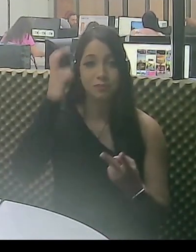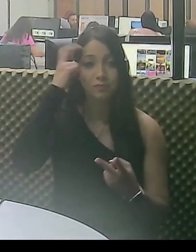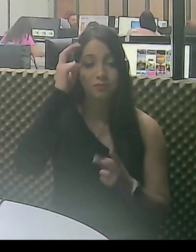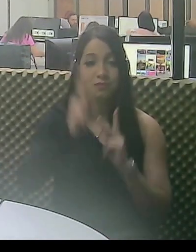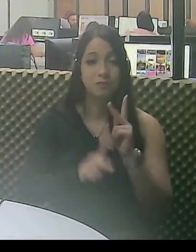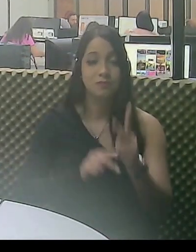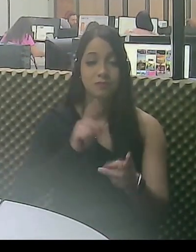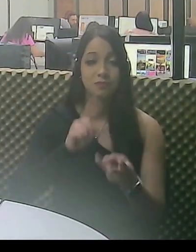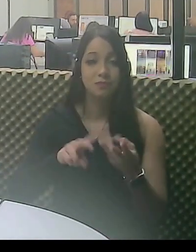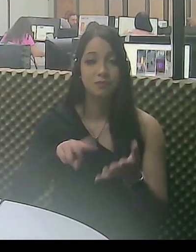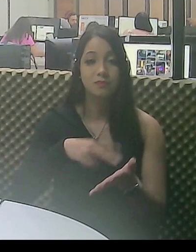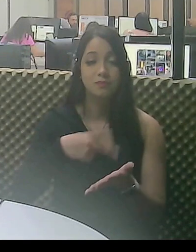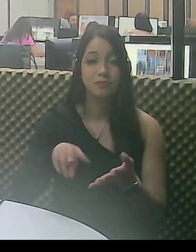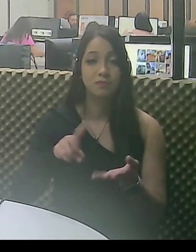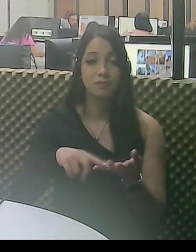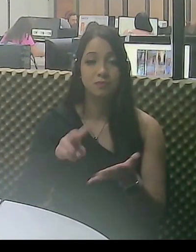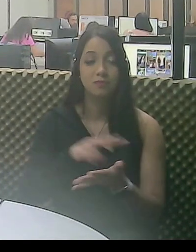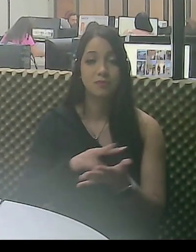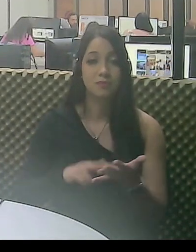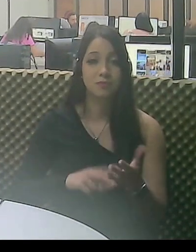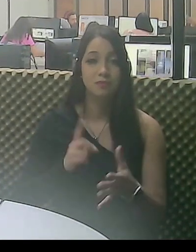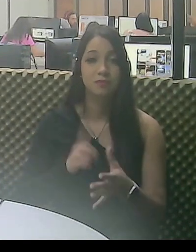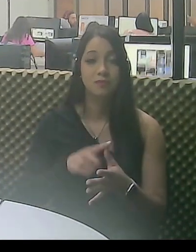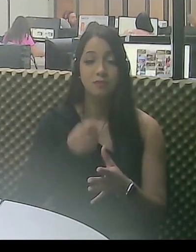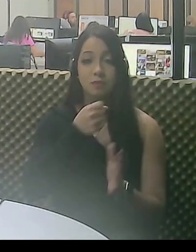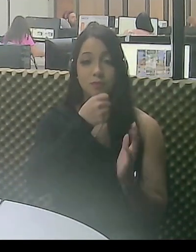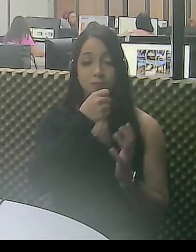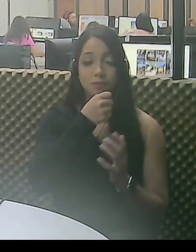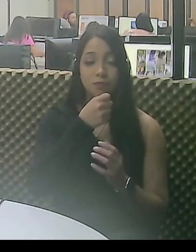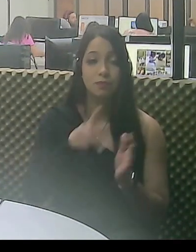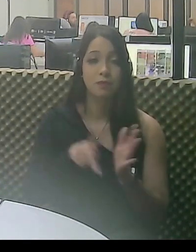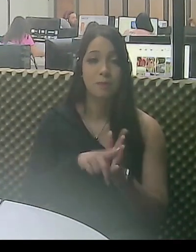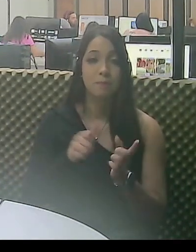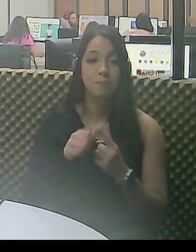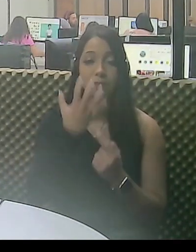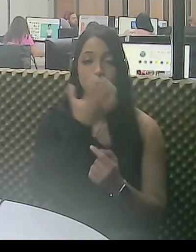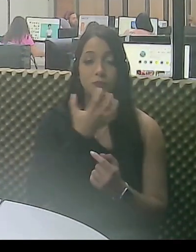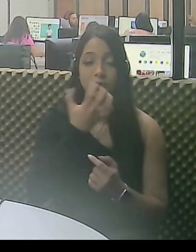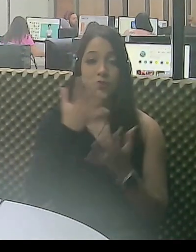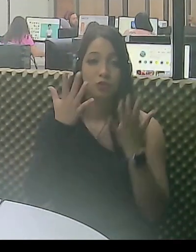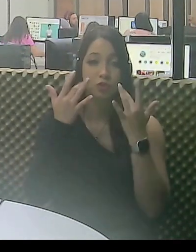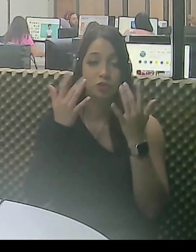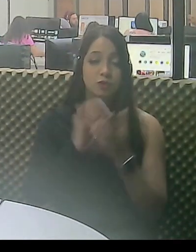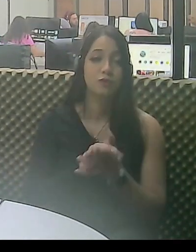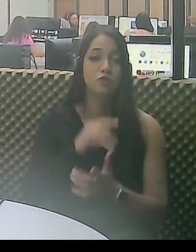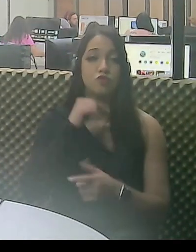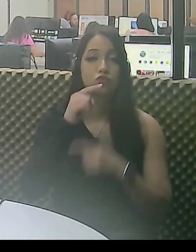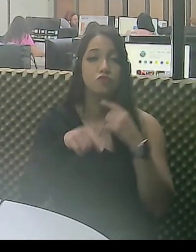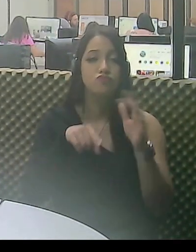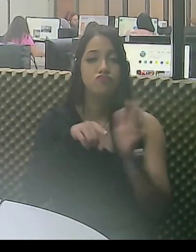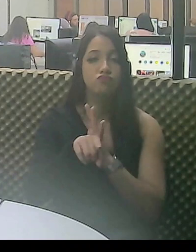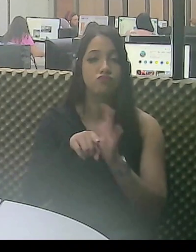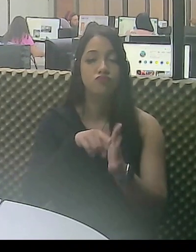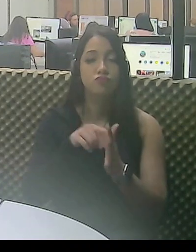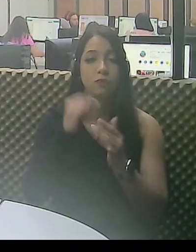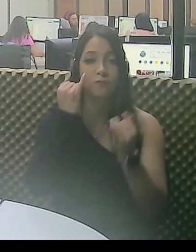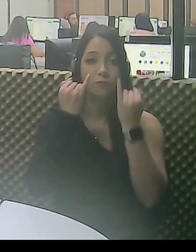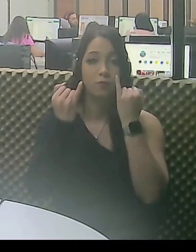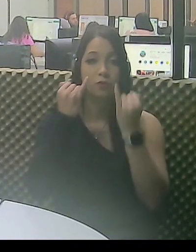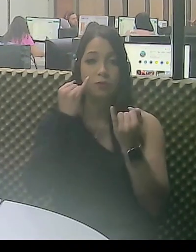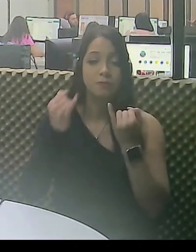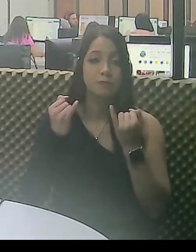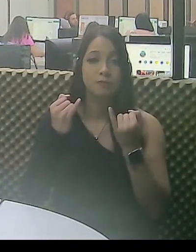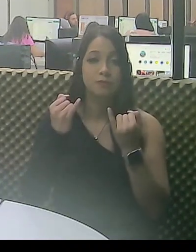popular, dança, literatura, locução, música e teatro. Para tirar dúvidas e obter outras